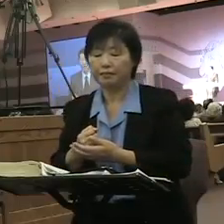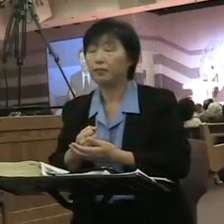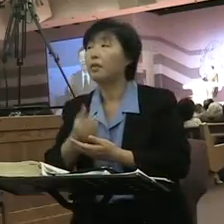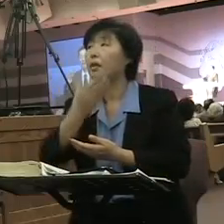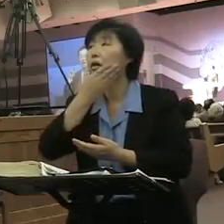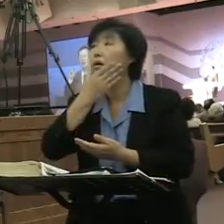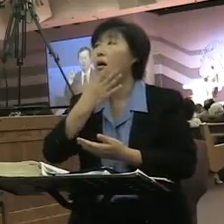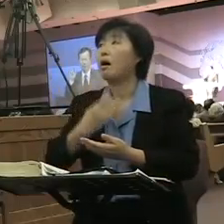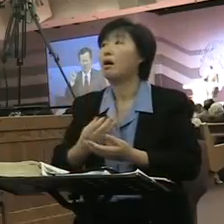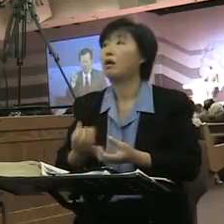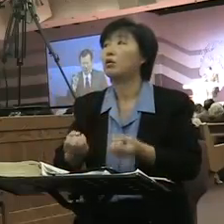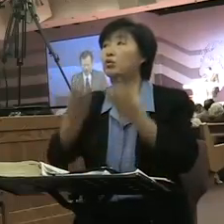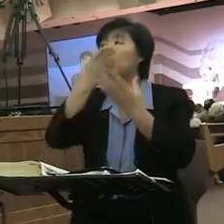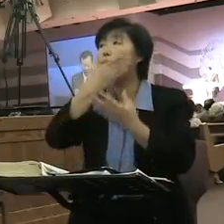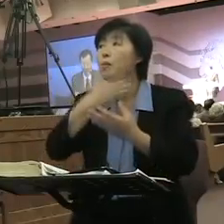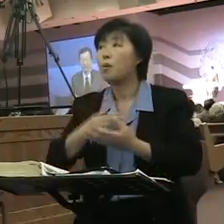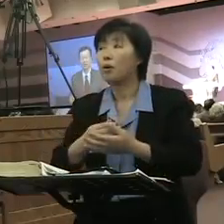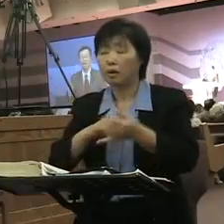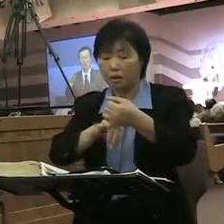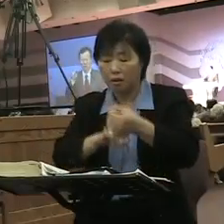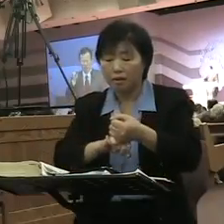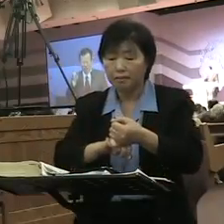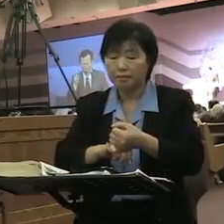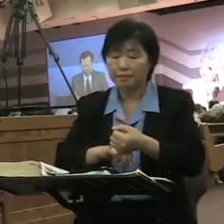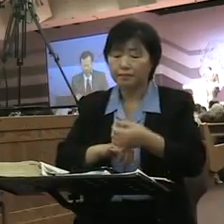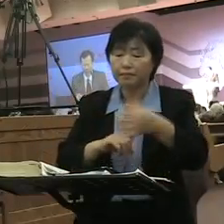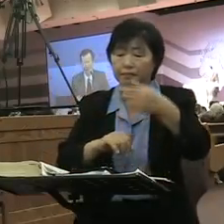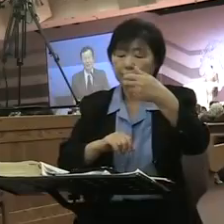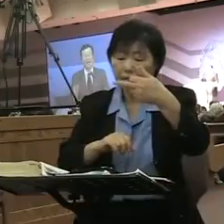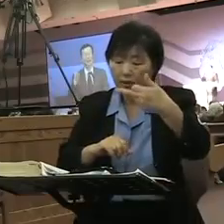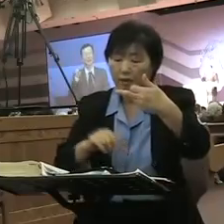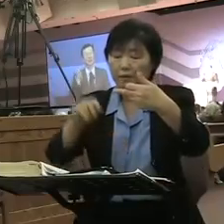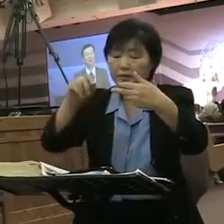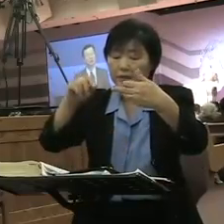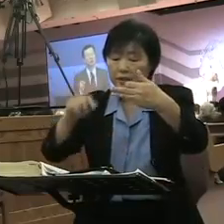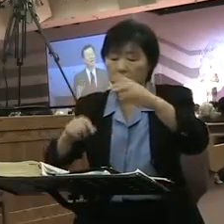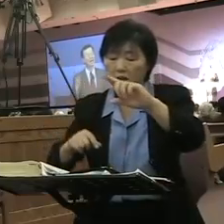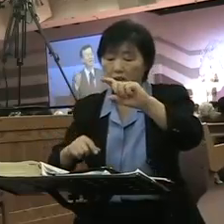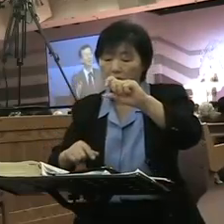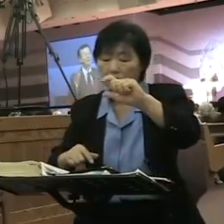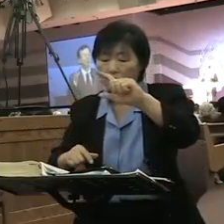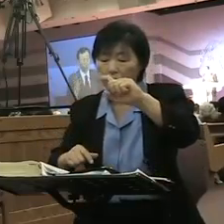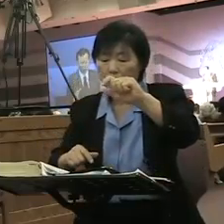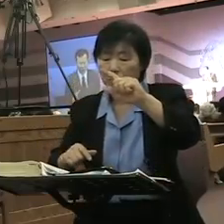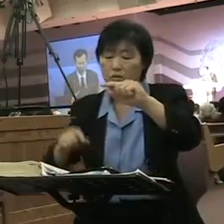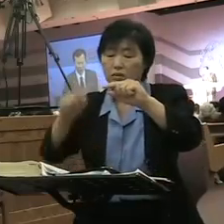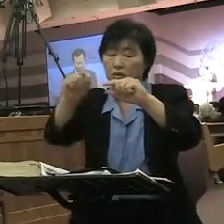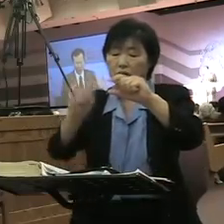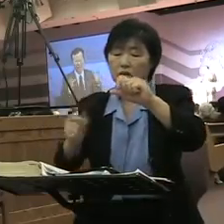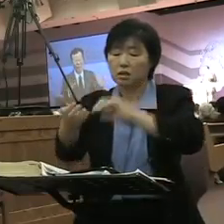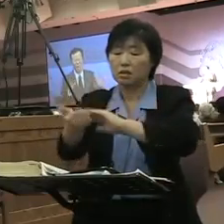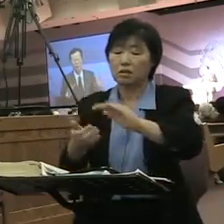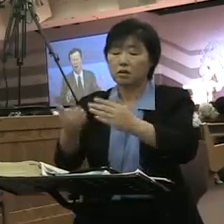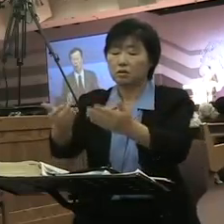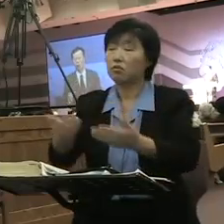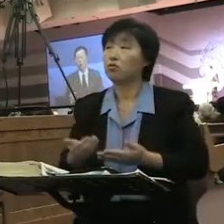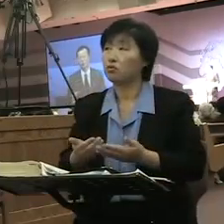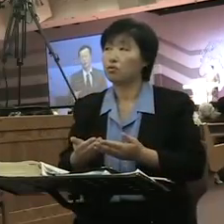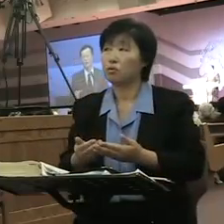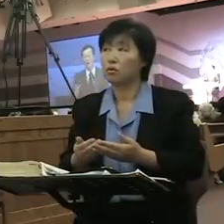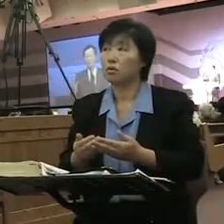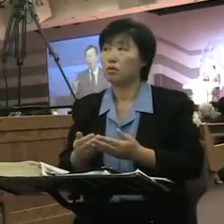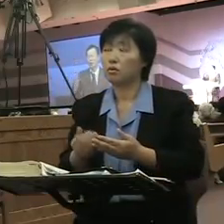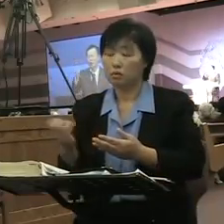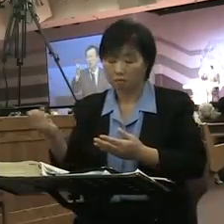약속은 사실 창세기 12장, 창세기 15장, 창세기 17장에 이미 되풀이해